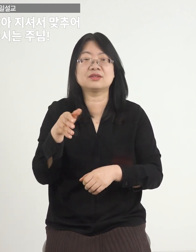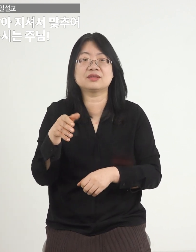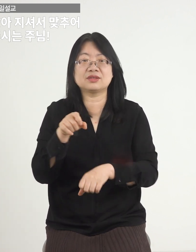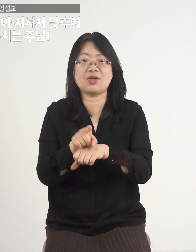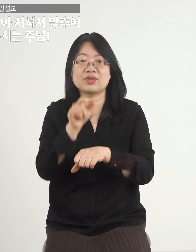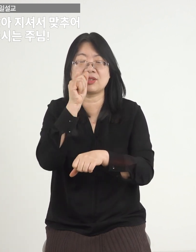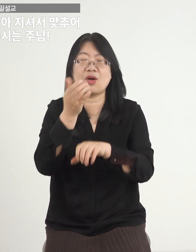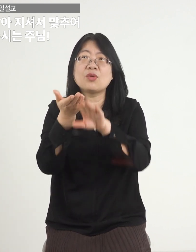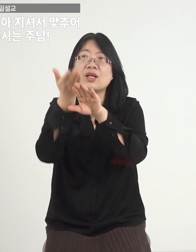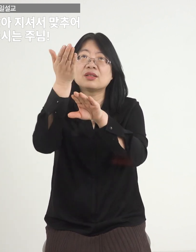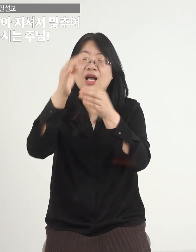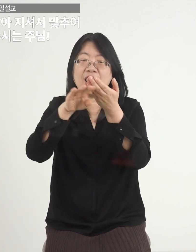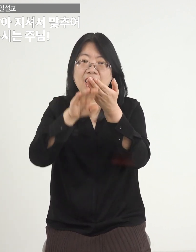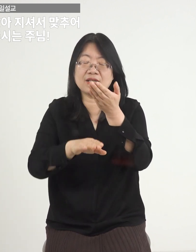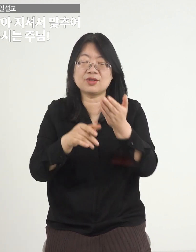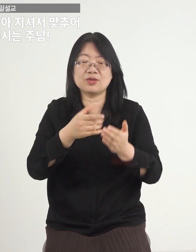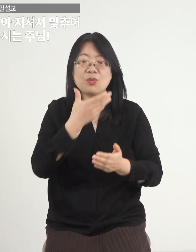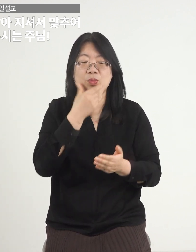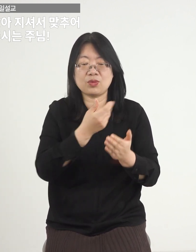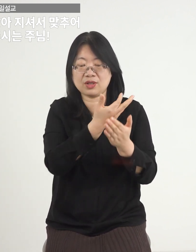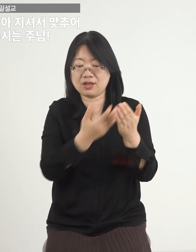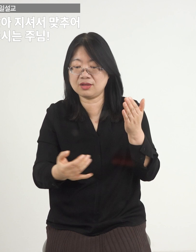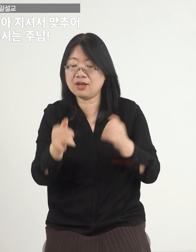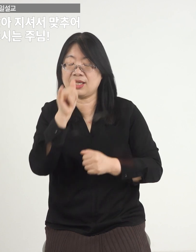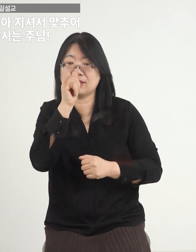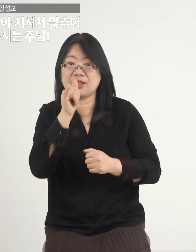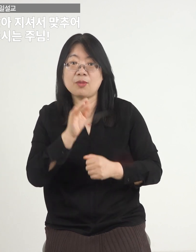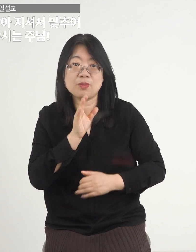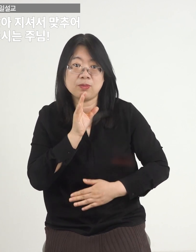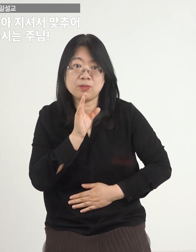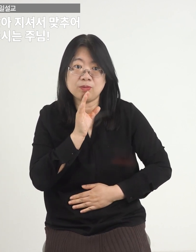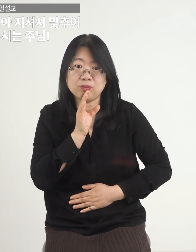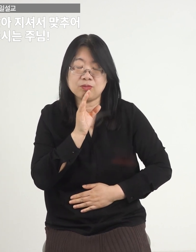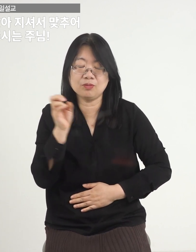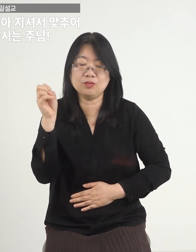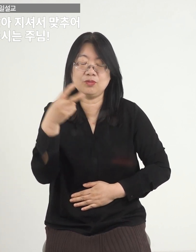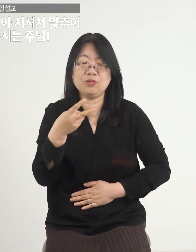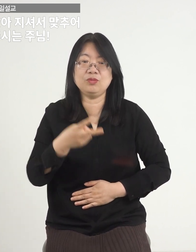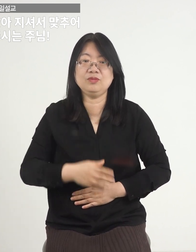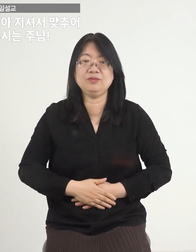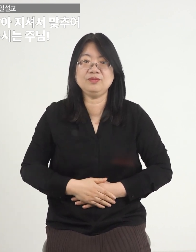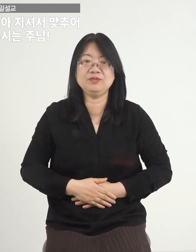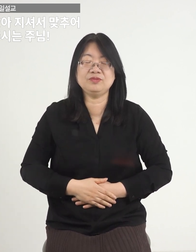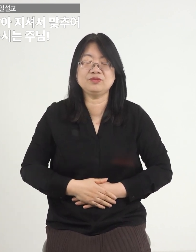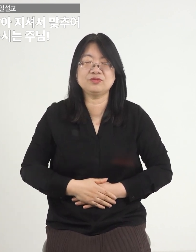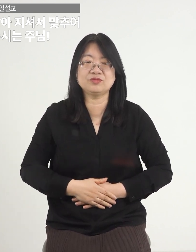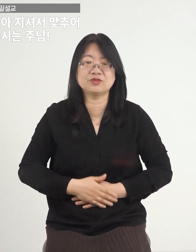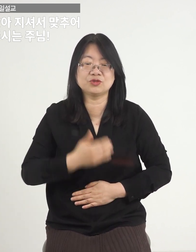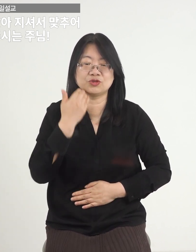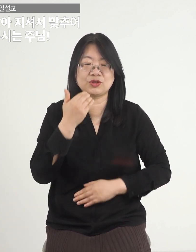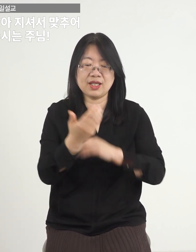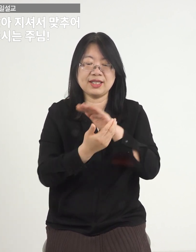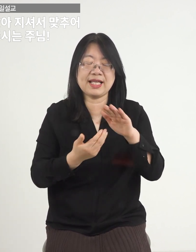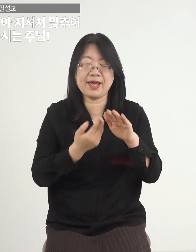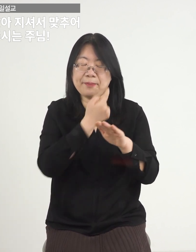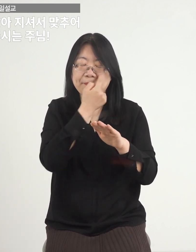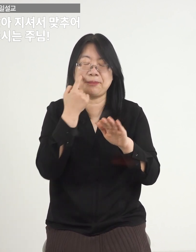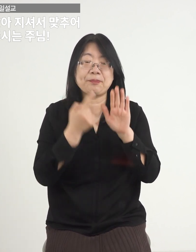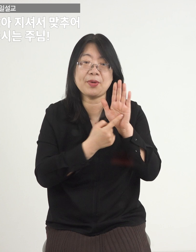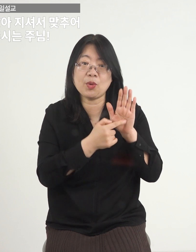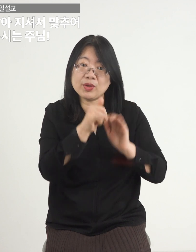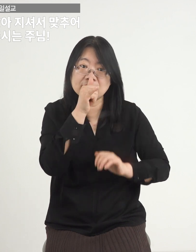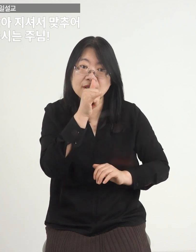위에서 아래로 복이 흘러내려요. 맞죠? 예. 또한 여기에도 누구의 예표가 담아져